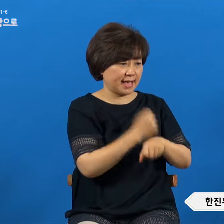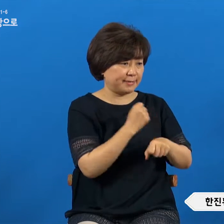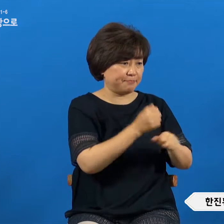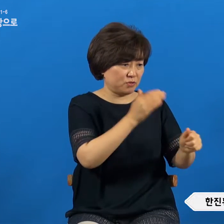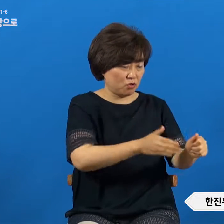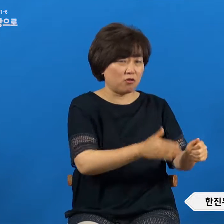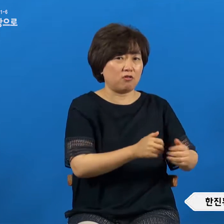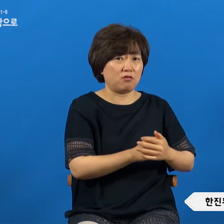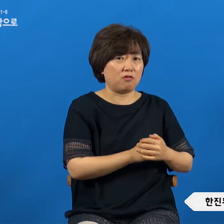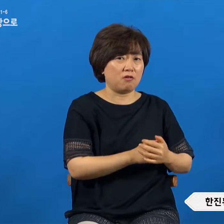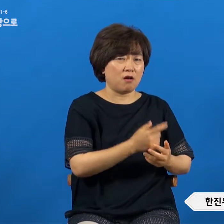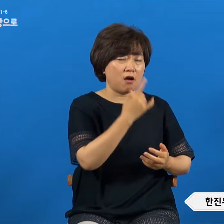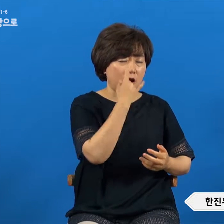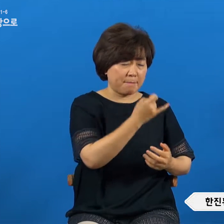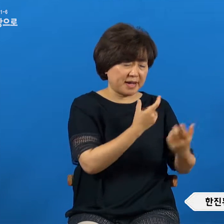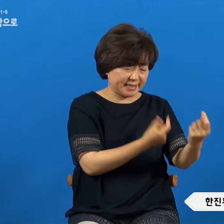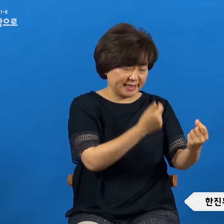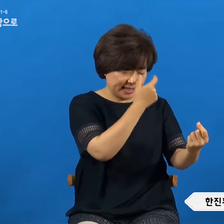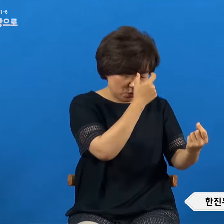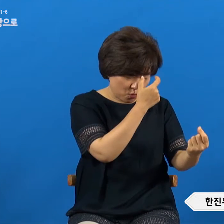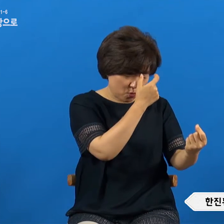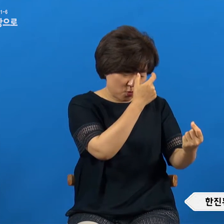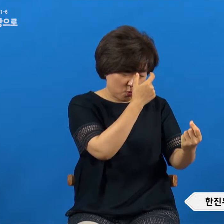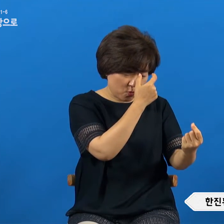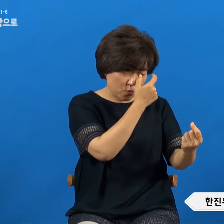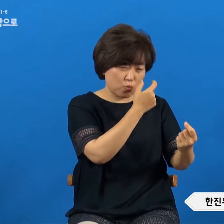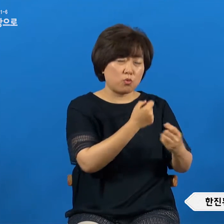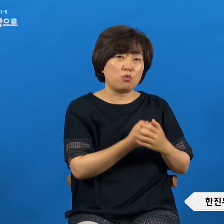그리고는 엄마 손을 붙들고 간절히 기도했습니다.